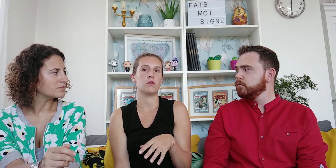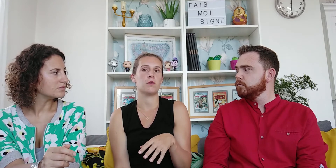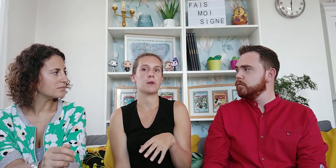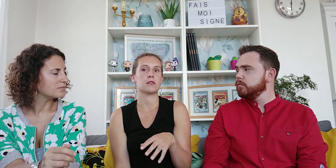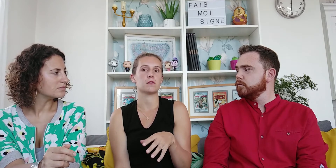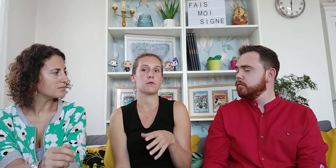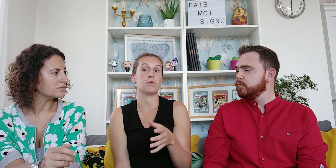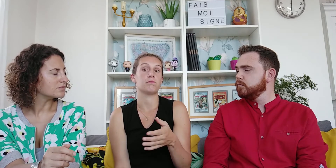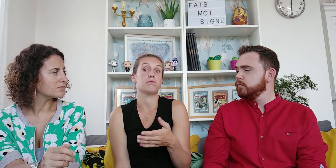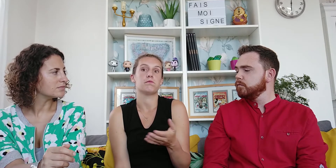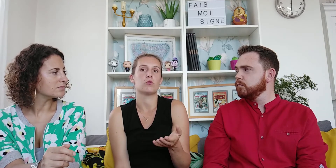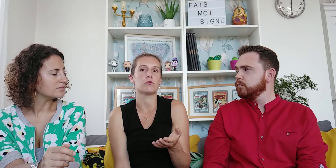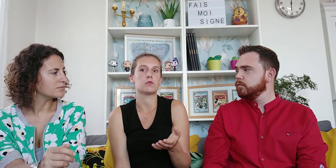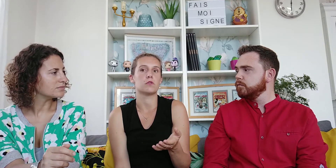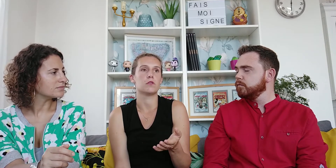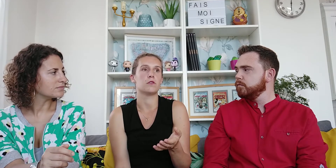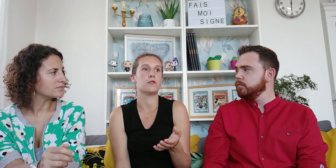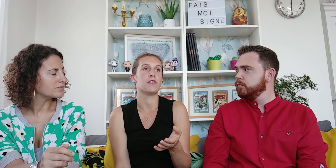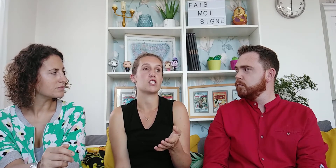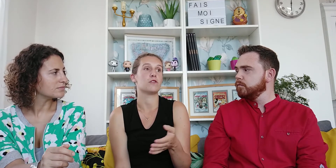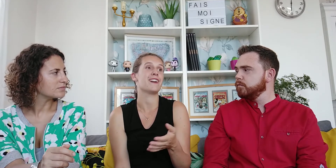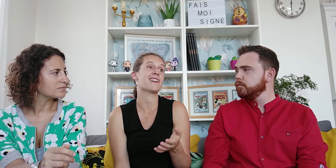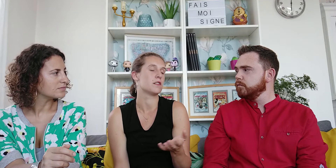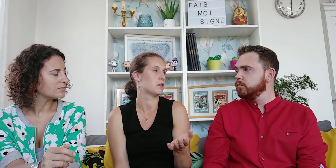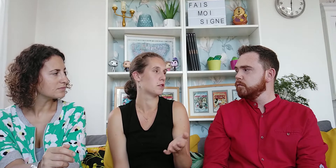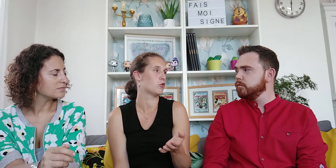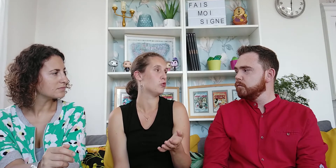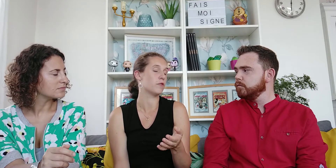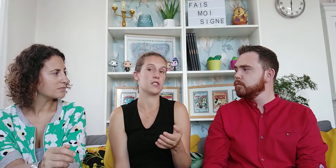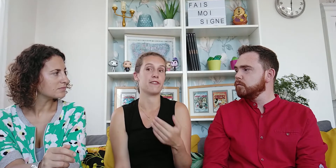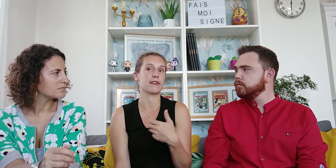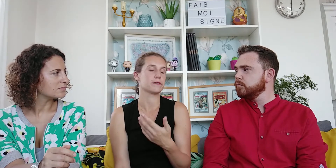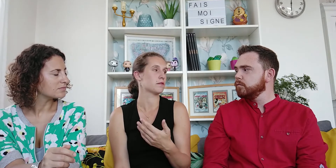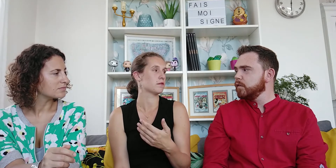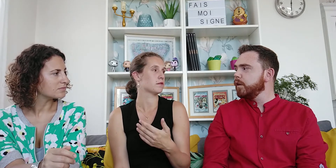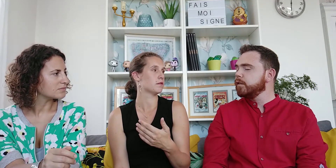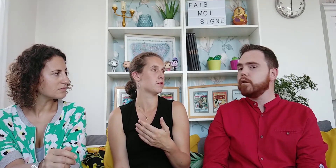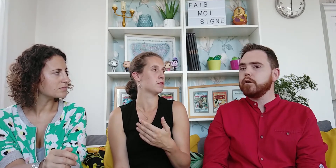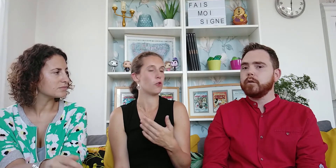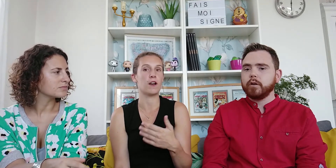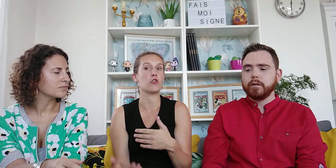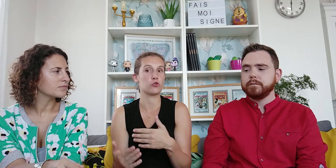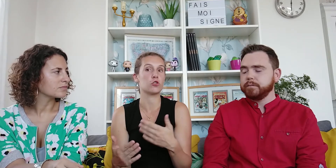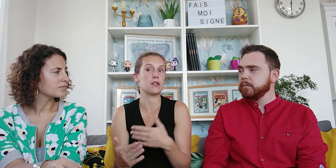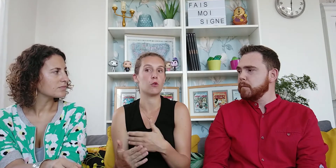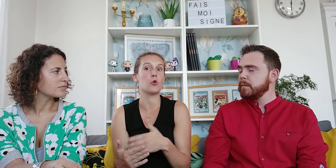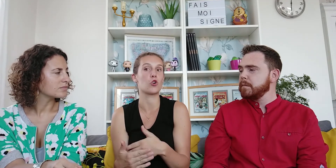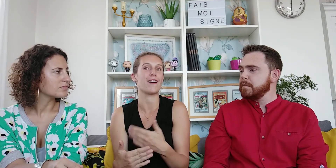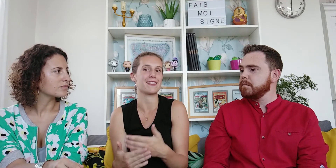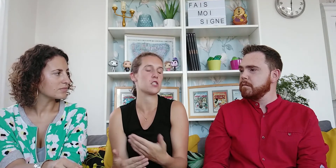eux prononcent vache vac que nous on va dire vac. Oui, non. On va leur donner le mot correct à chaque